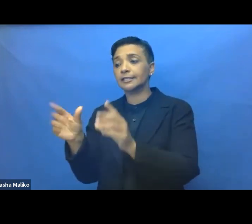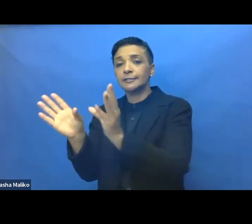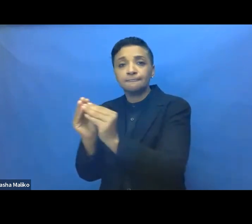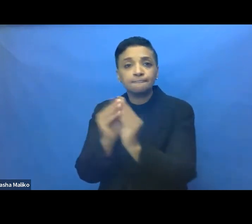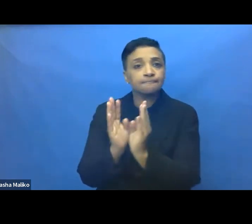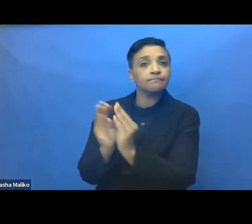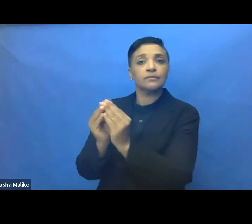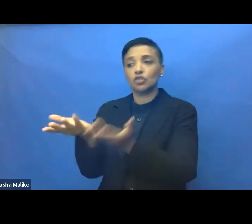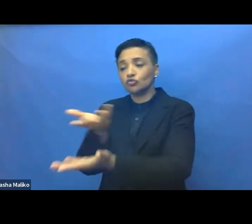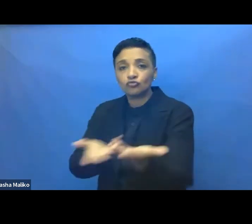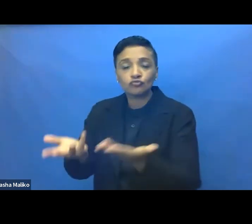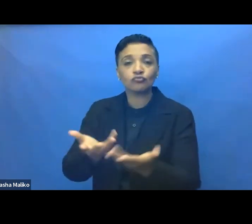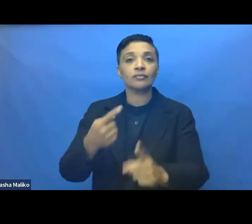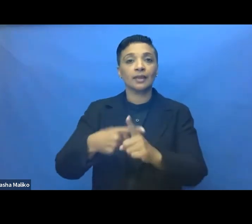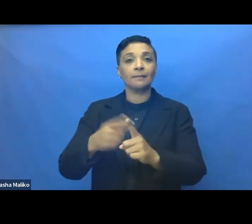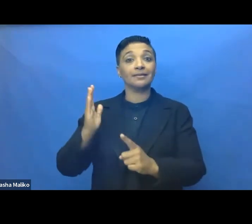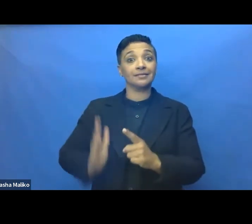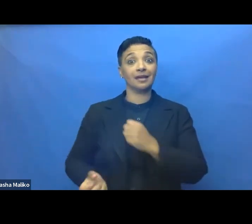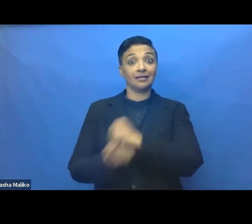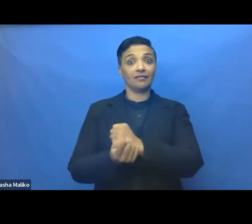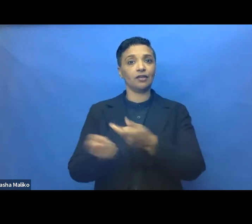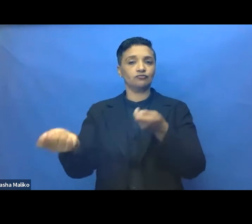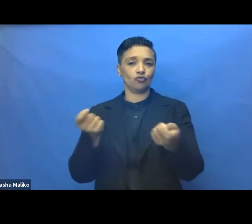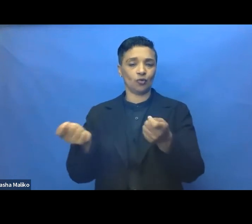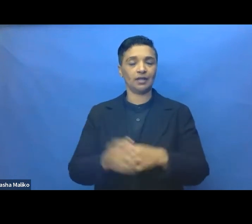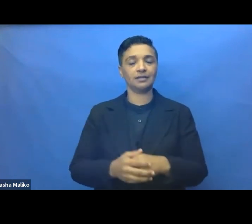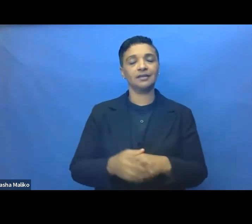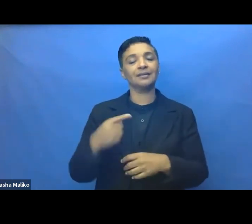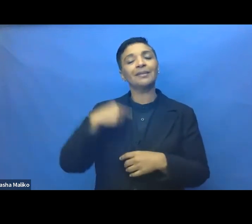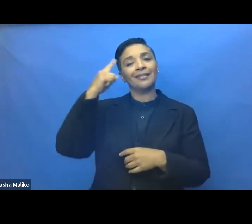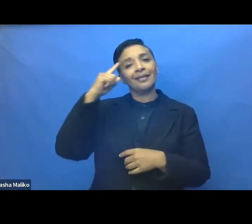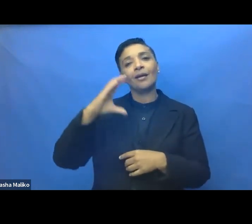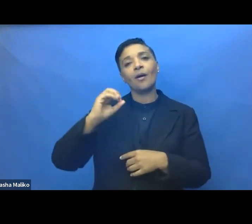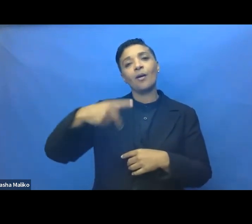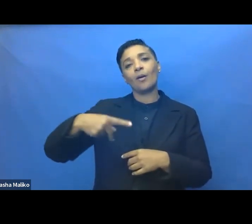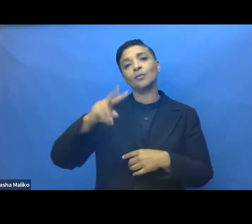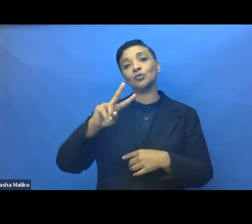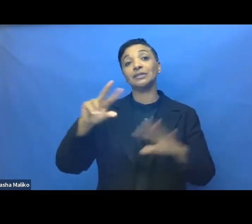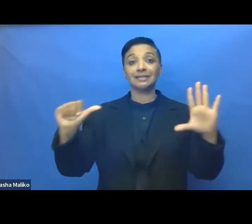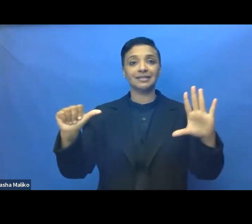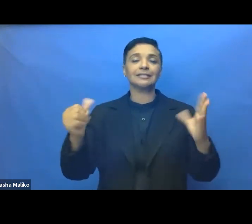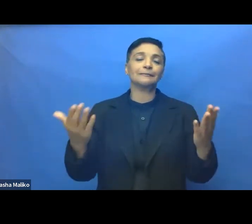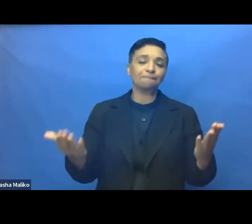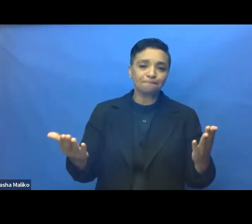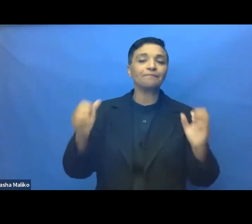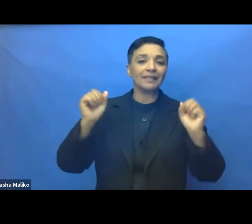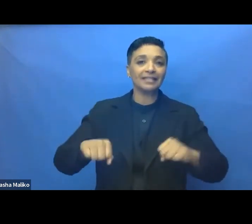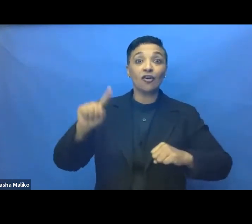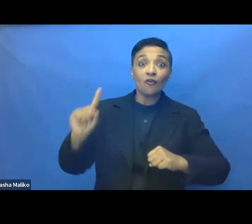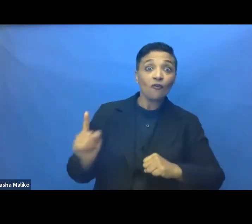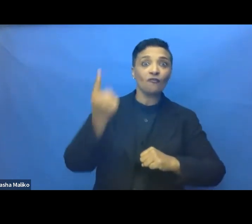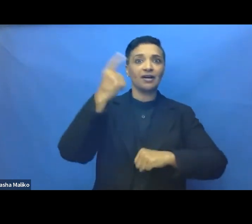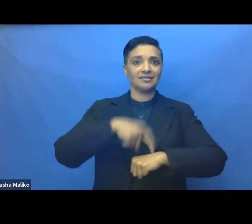plusieurs réunions informelles avaient été organisées lors de la